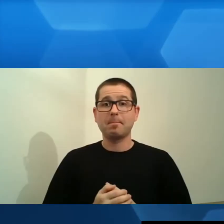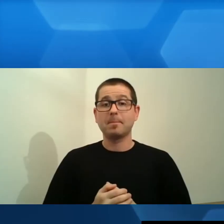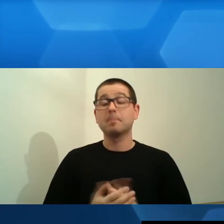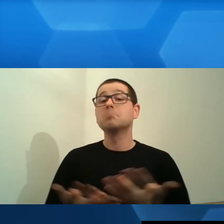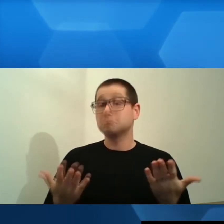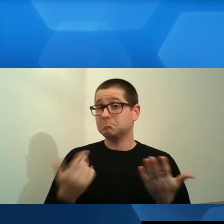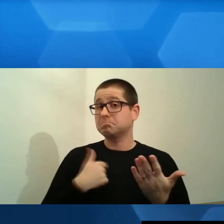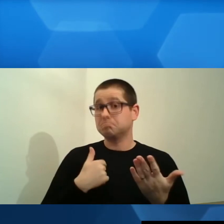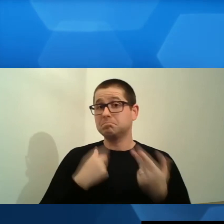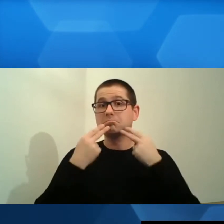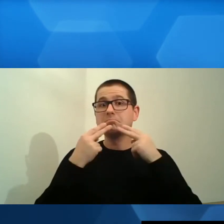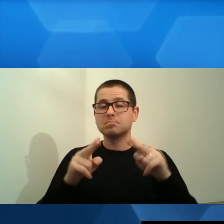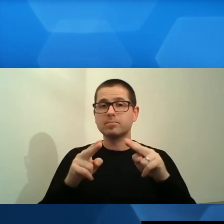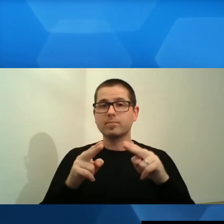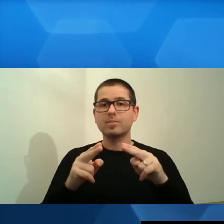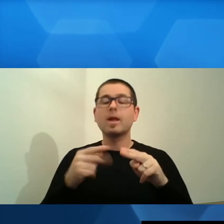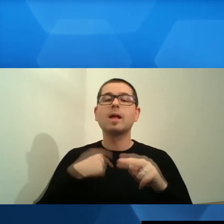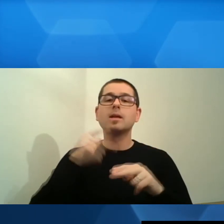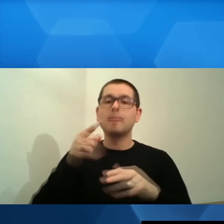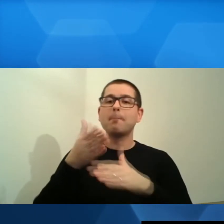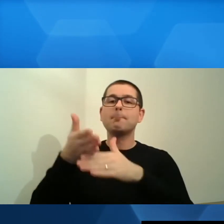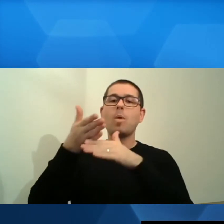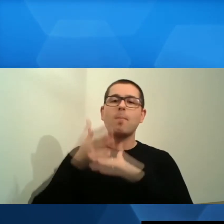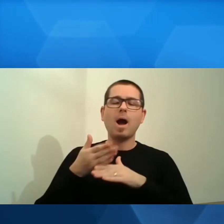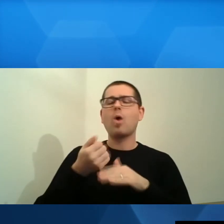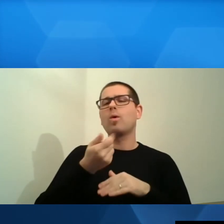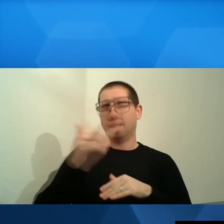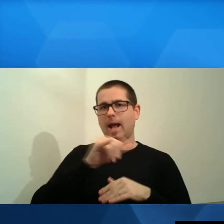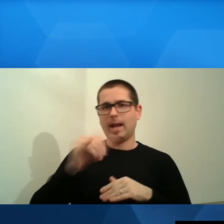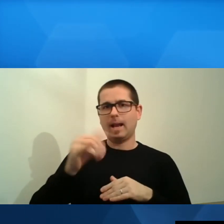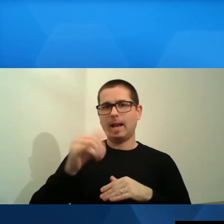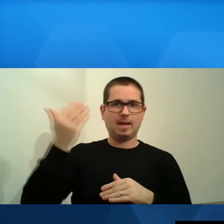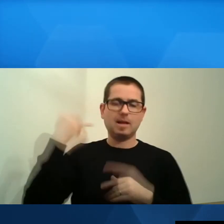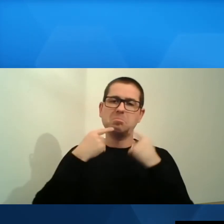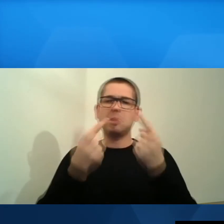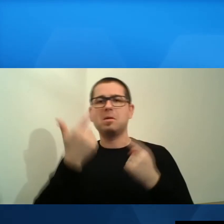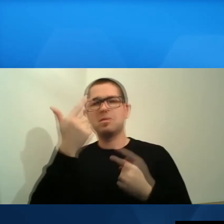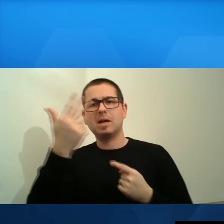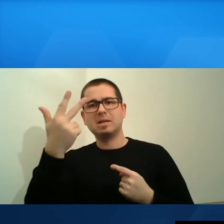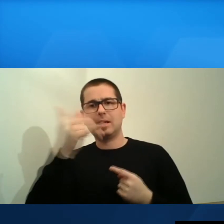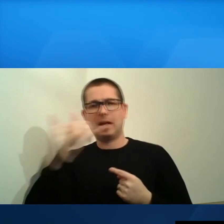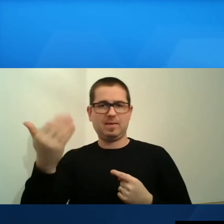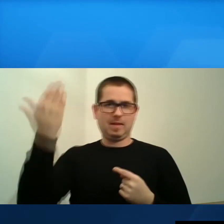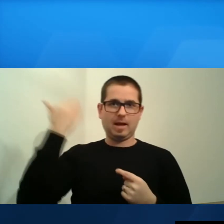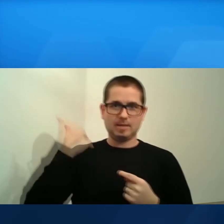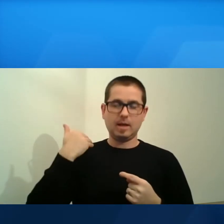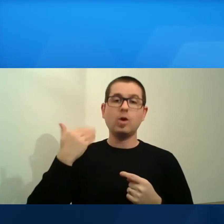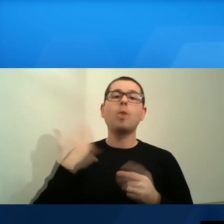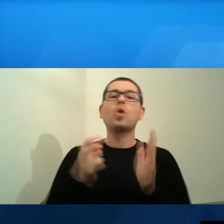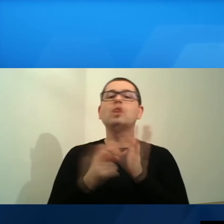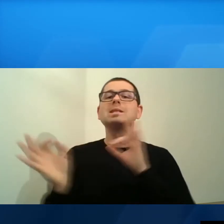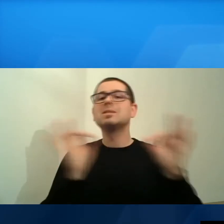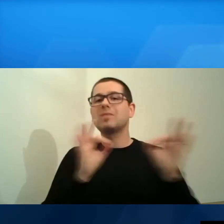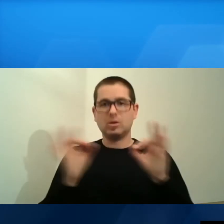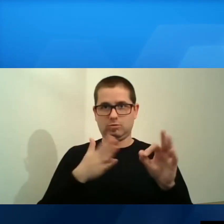povedal. S tem sem si pomagal nekaj let nazaj, recimo 2 do 3 leta nazaj, ko je bilo še sveže.